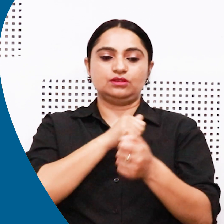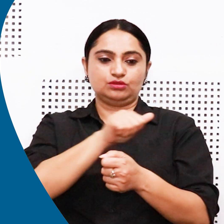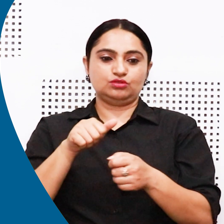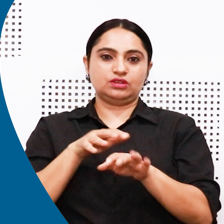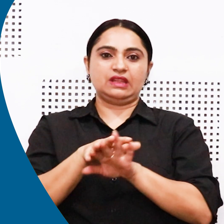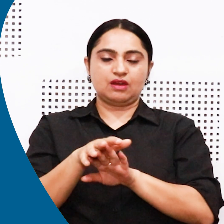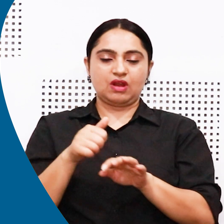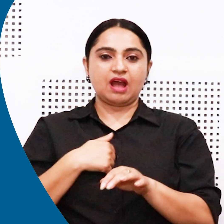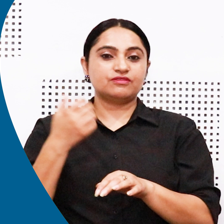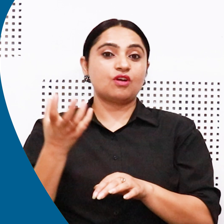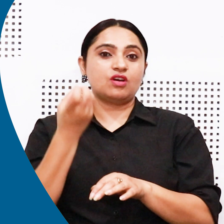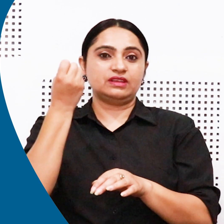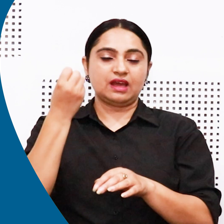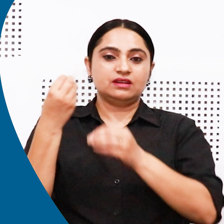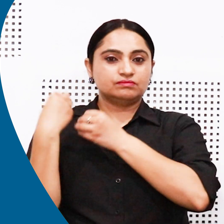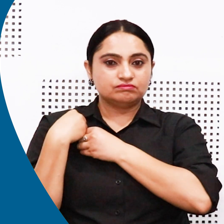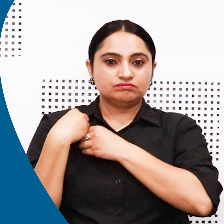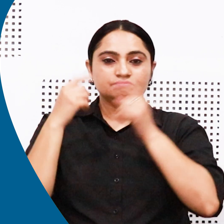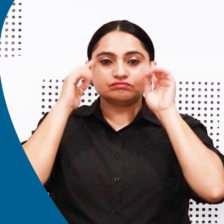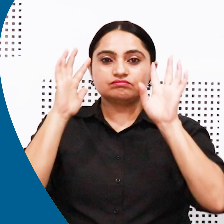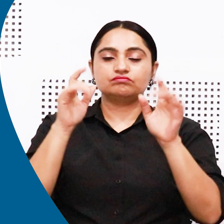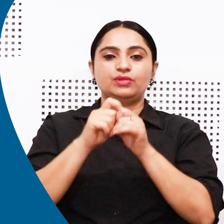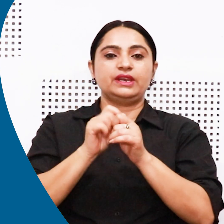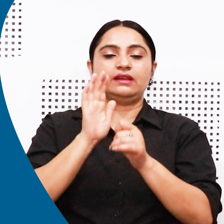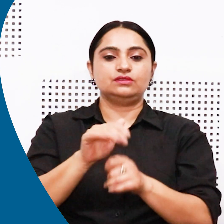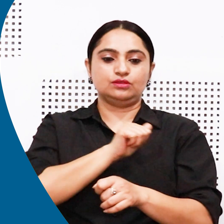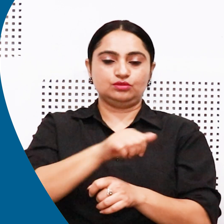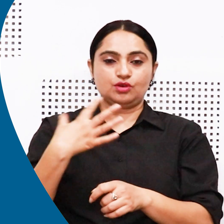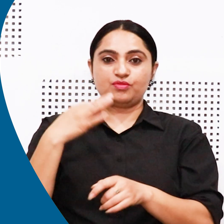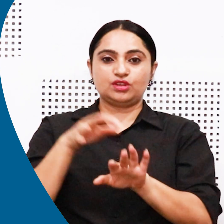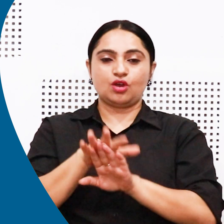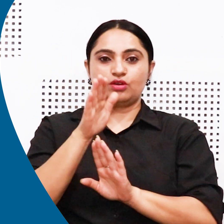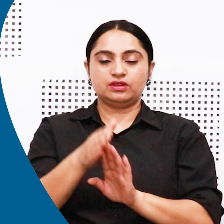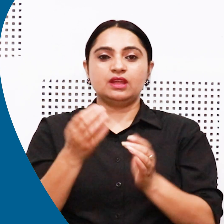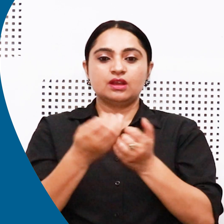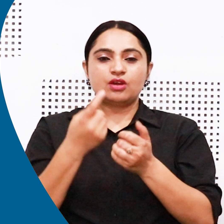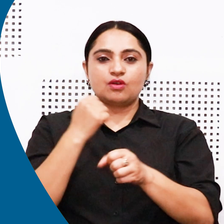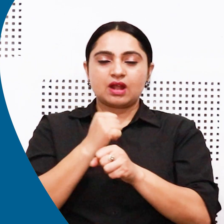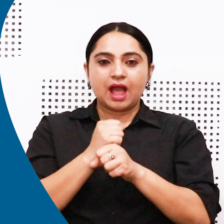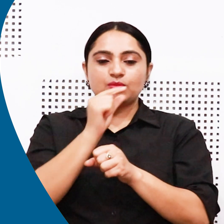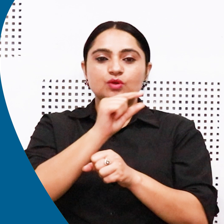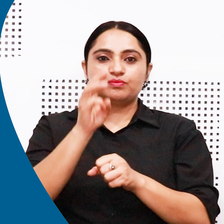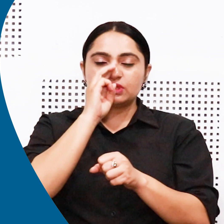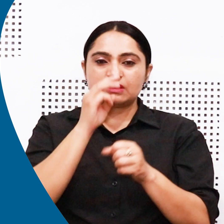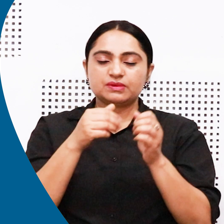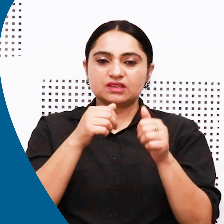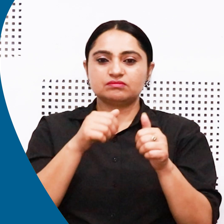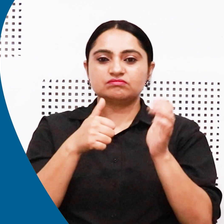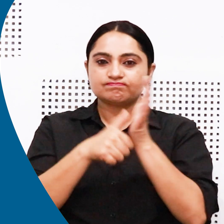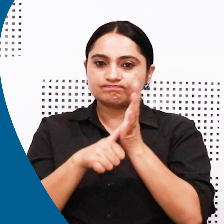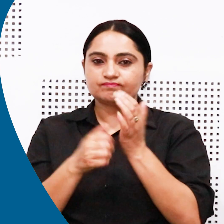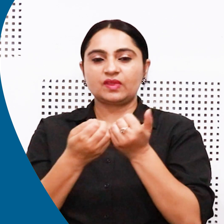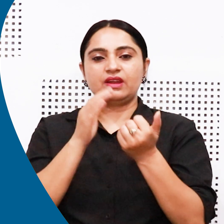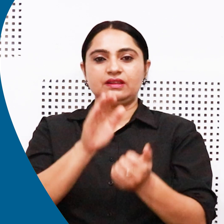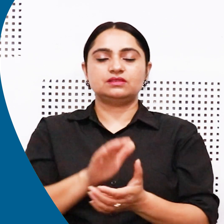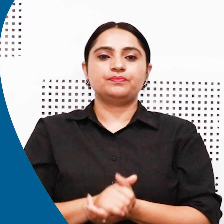जुन पनि आफ्नो अधिकार र कर्तव्यप्रति सचेत हुँदै आएको छ र जनप्रतिनिधिहरूले गरेको काम कारबाहीको पनि लेखाजोखा जनताले पनि गर्दै